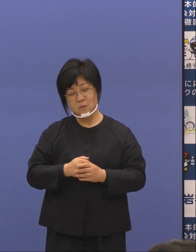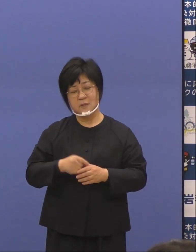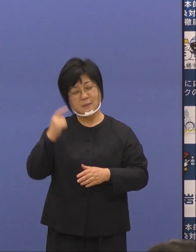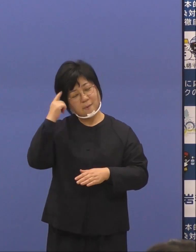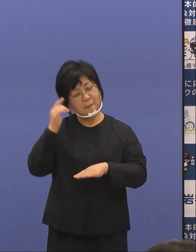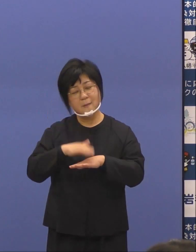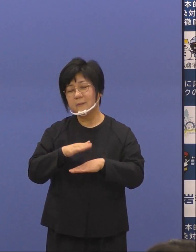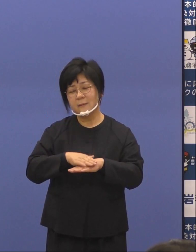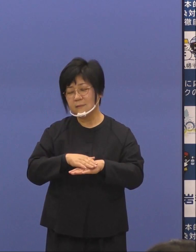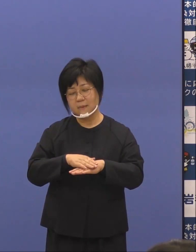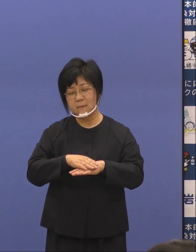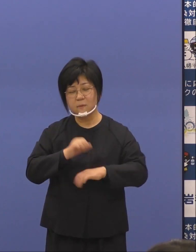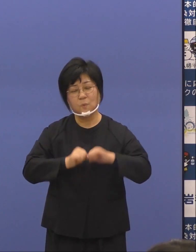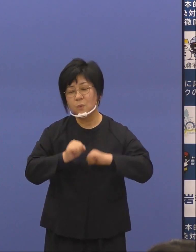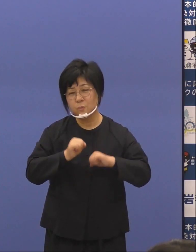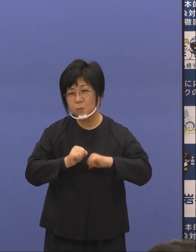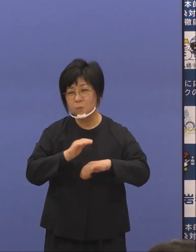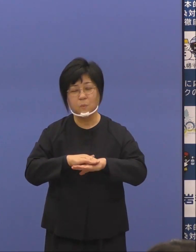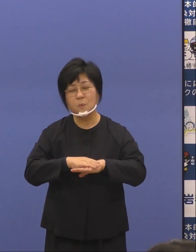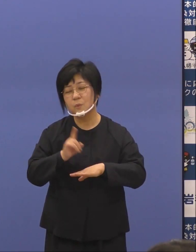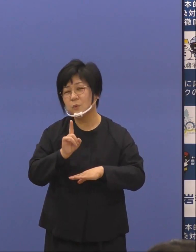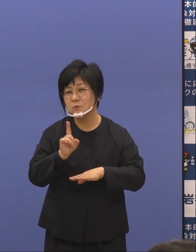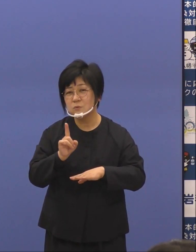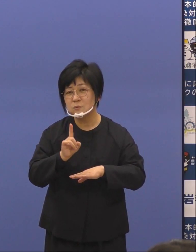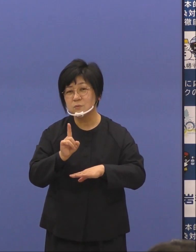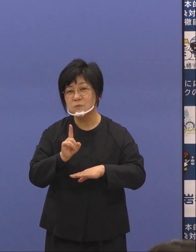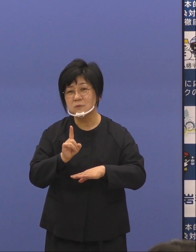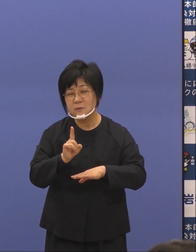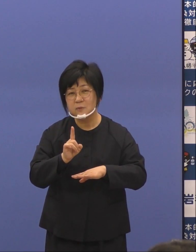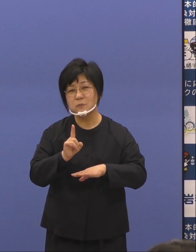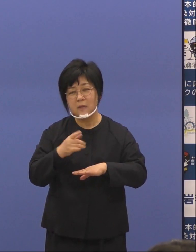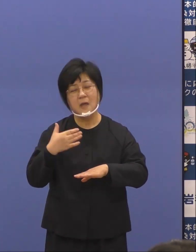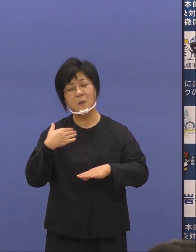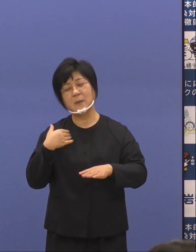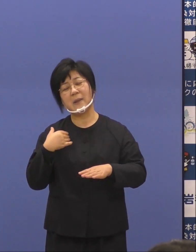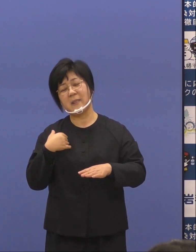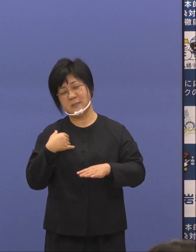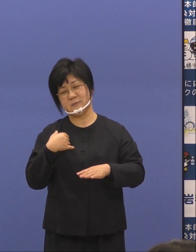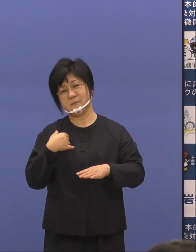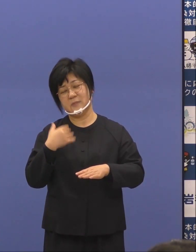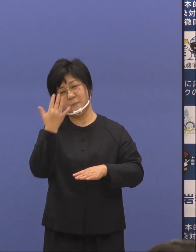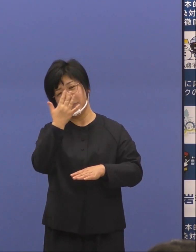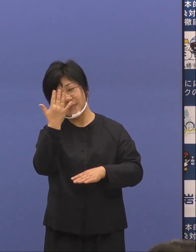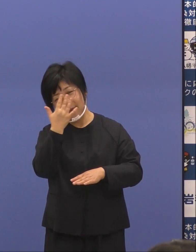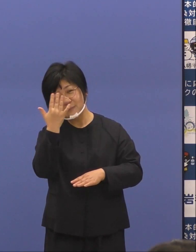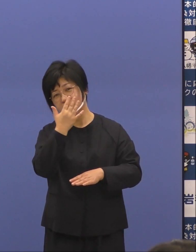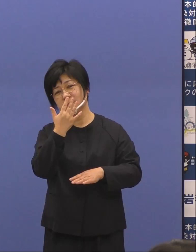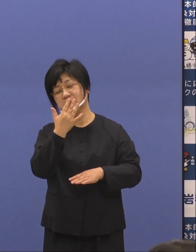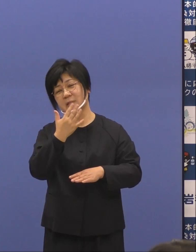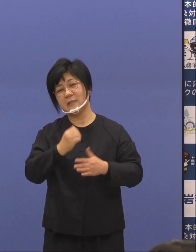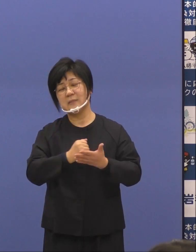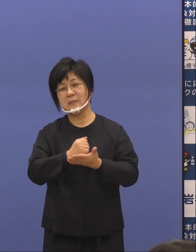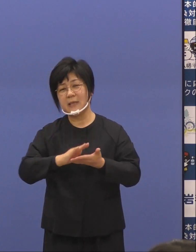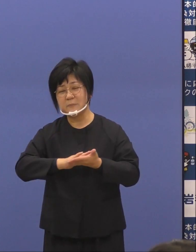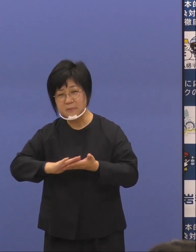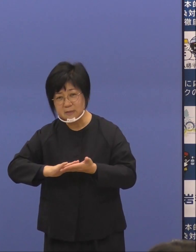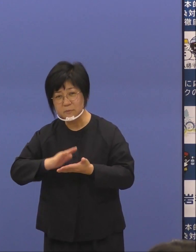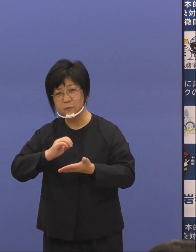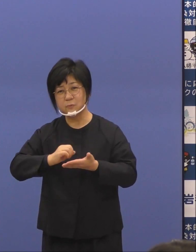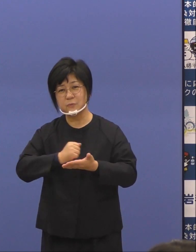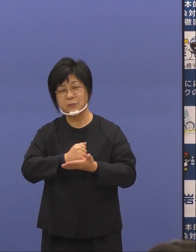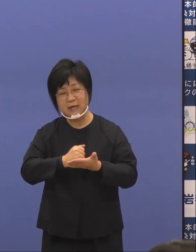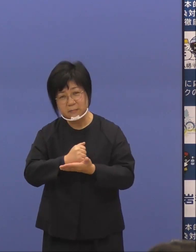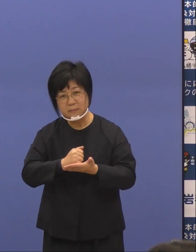行動すればいいのかっていうのが見えにくくなっているのかなと思います。そういうタイミングでこう滝沢市長